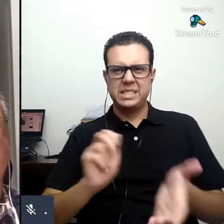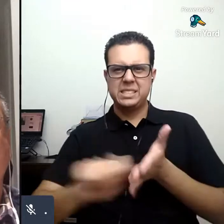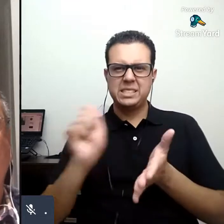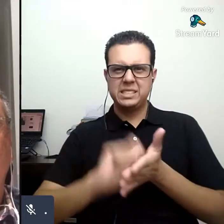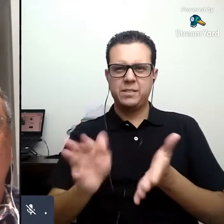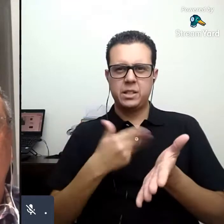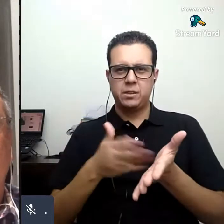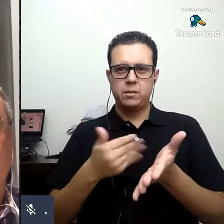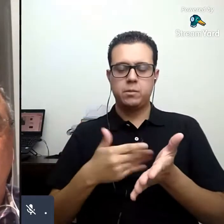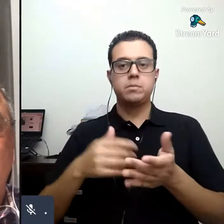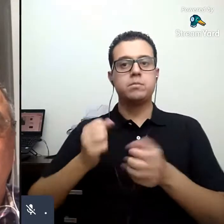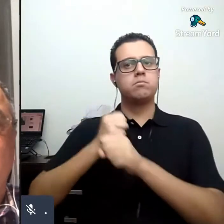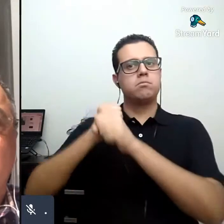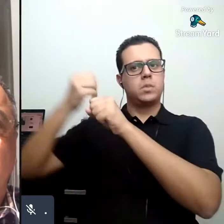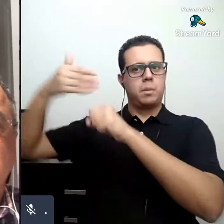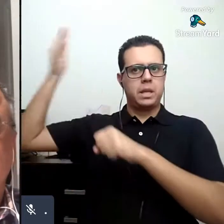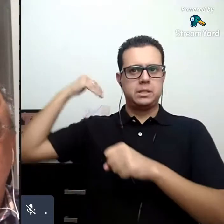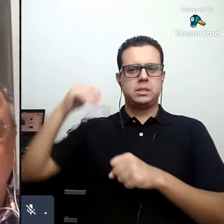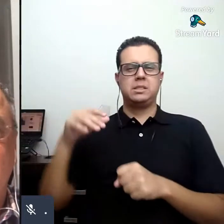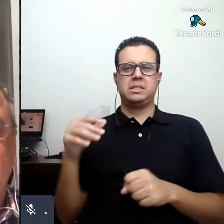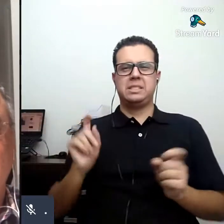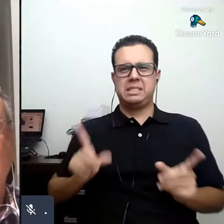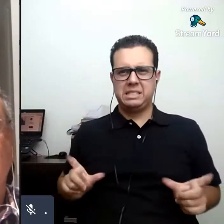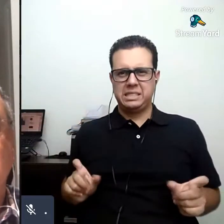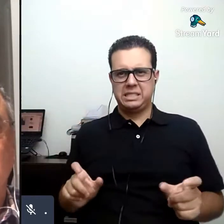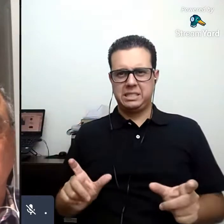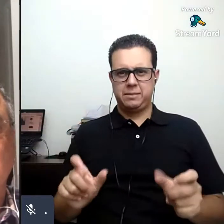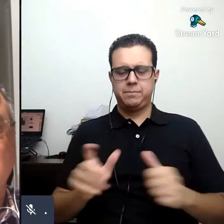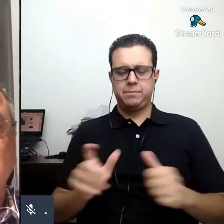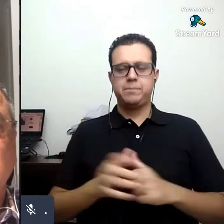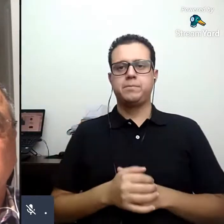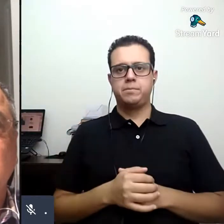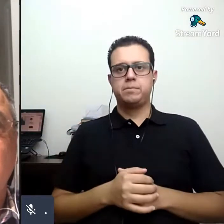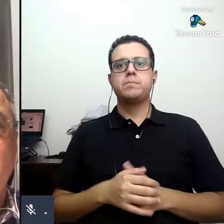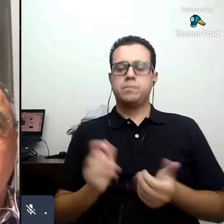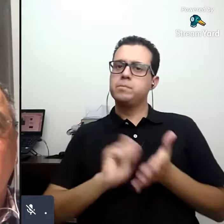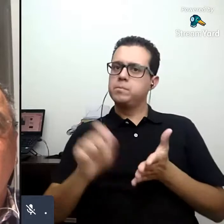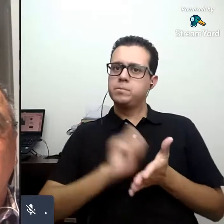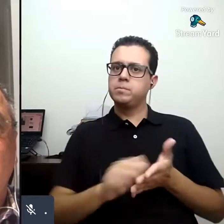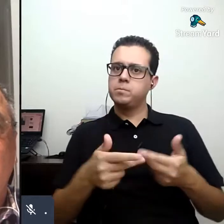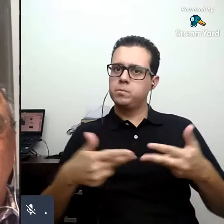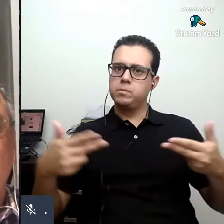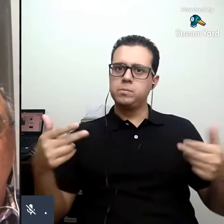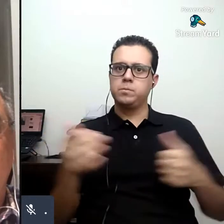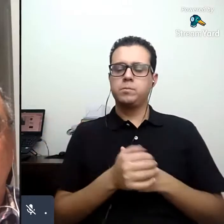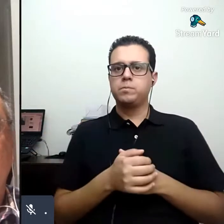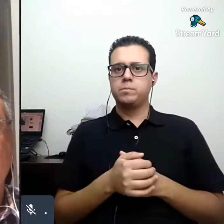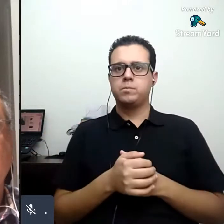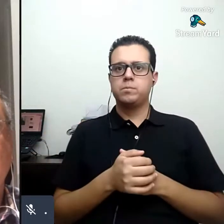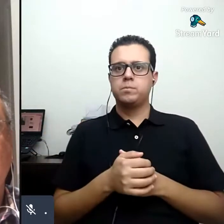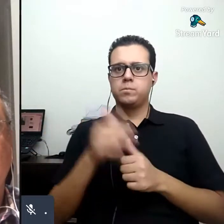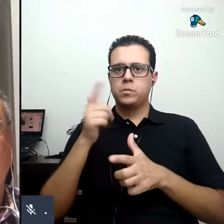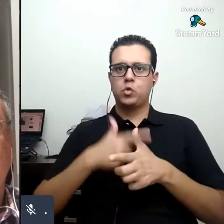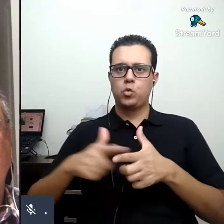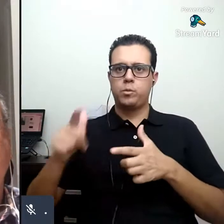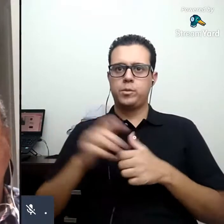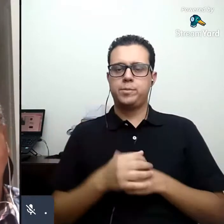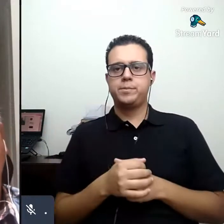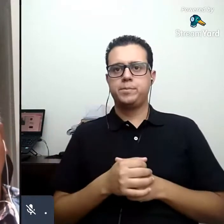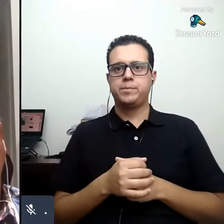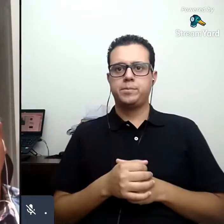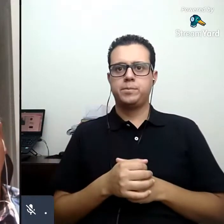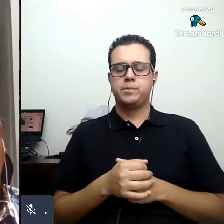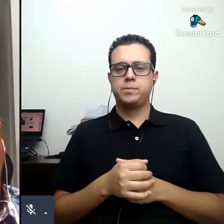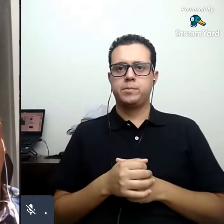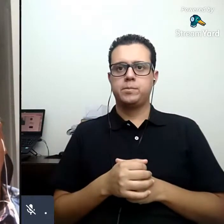câncer, e ele escreve alguma coisa a respeito disso, e ele fala assim que a primeira